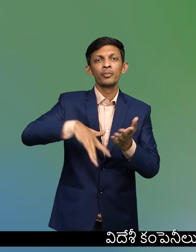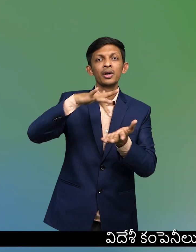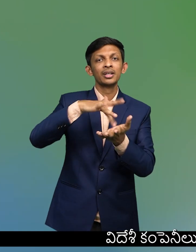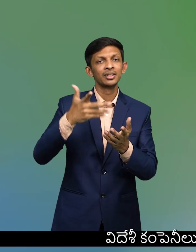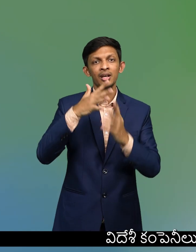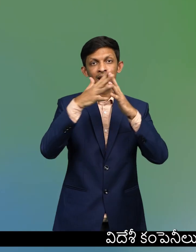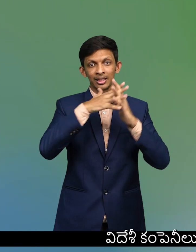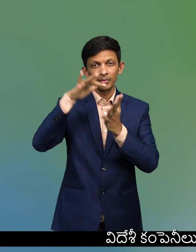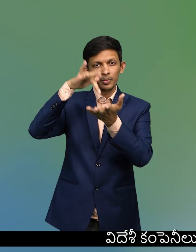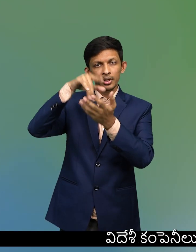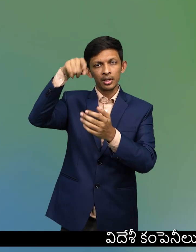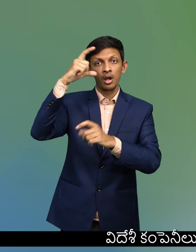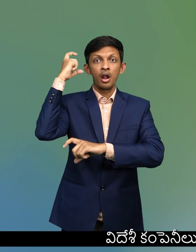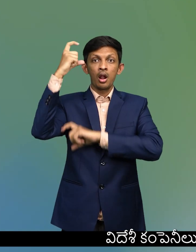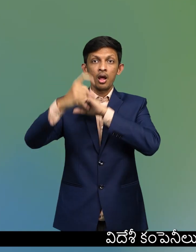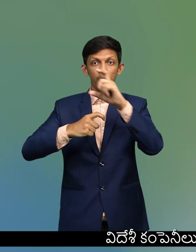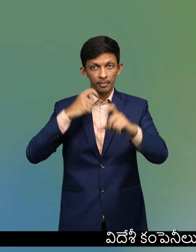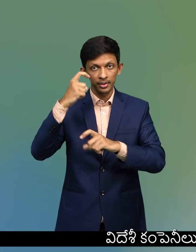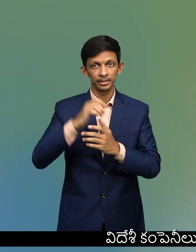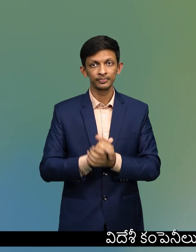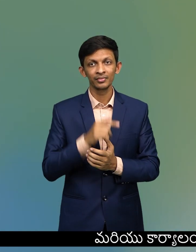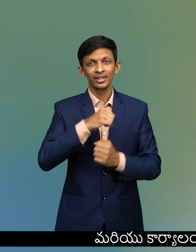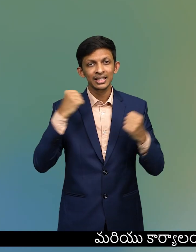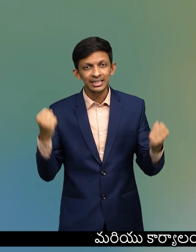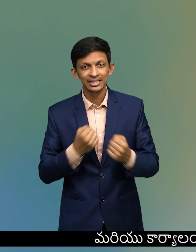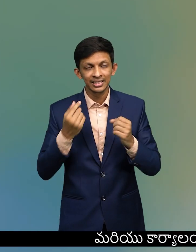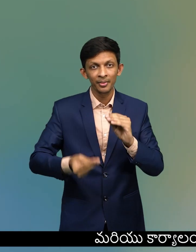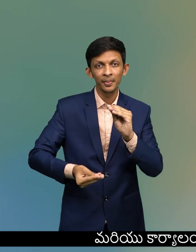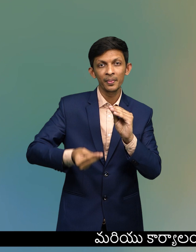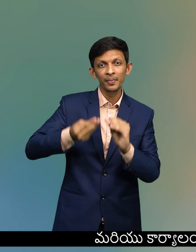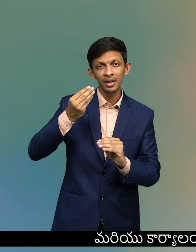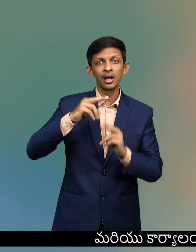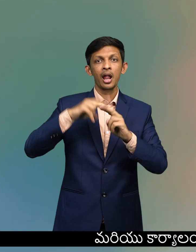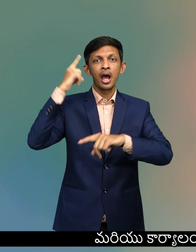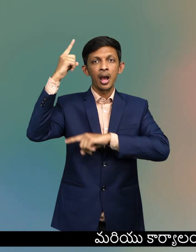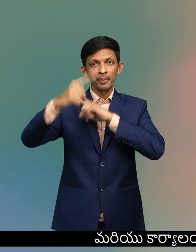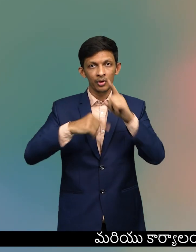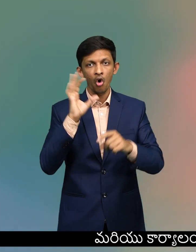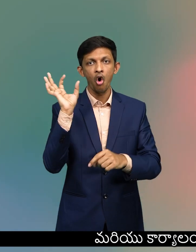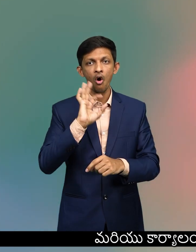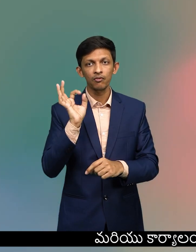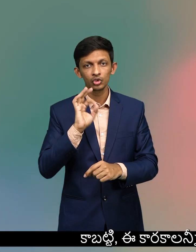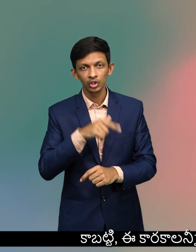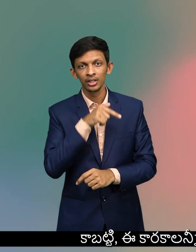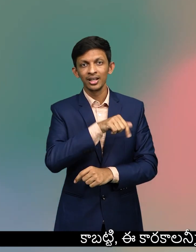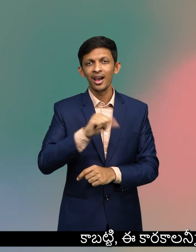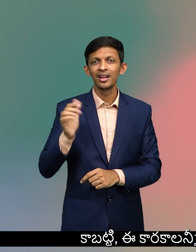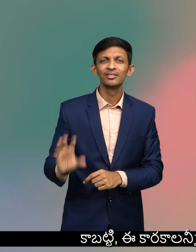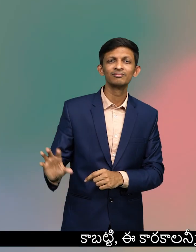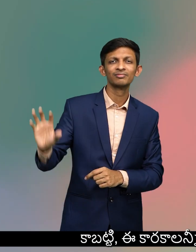విదేశీ కంపెనీలు ఇతర దేశాలలో కర్మాగారాలు మరియు కార్యాలయాలను ఏర్పాటు చేసుకోవచ్చు. కాబట్టి ఈ